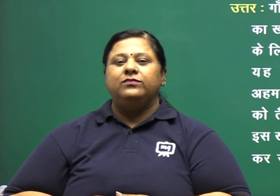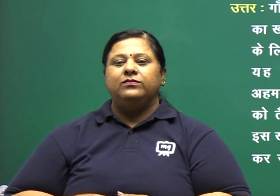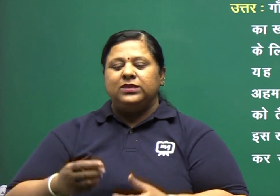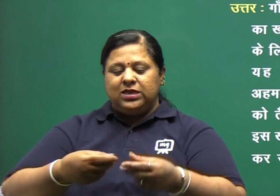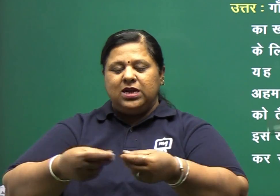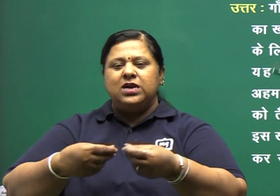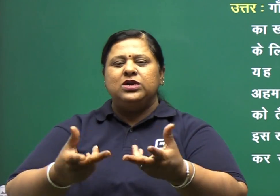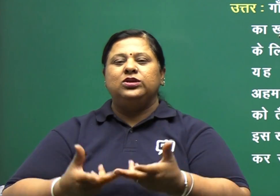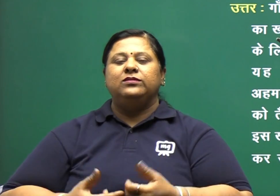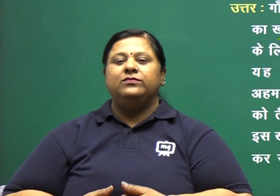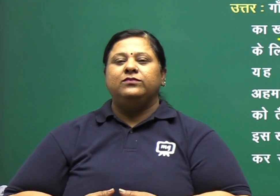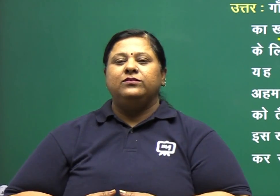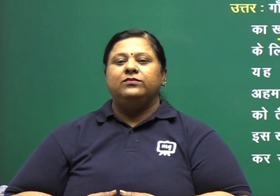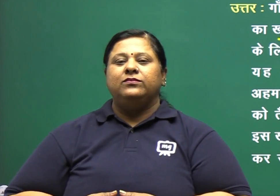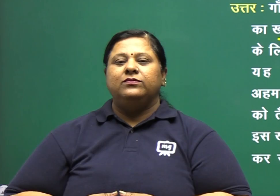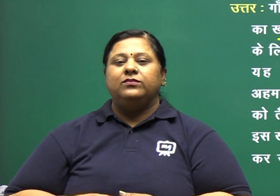खर्च